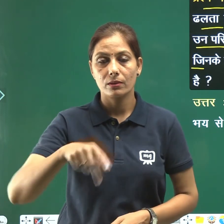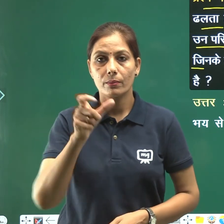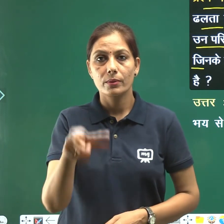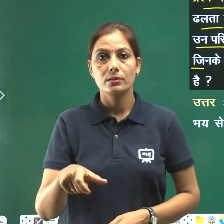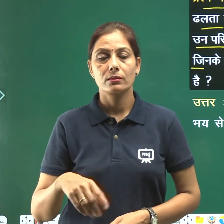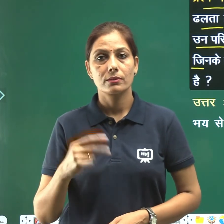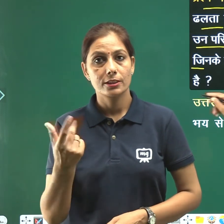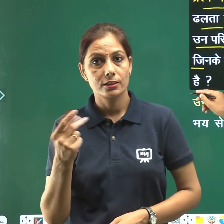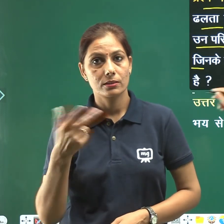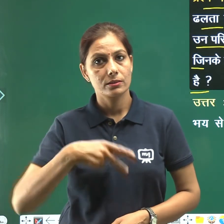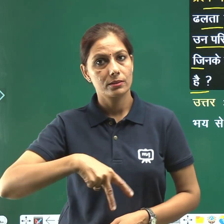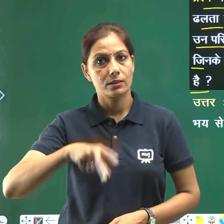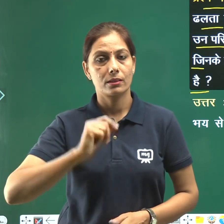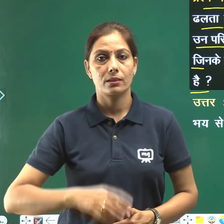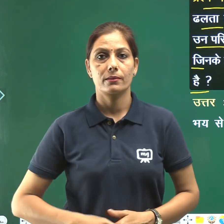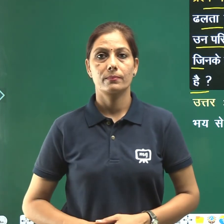जल्दी चलता है।